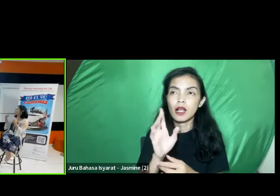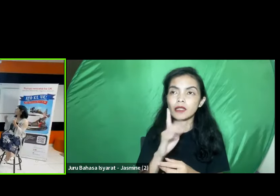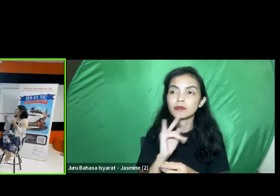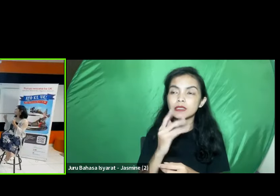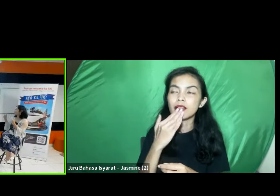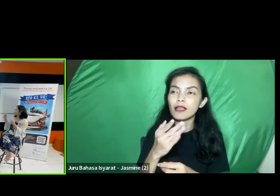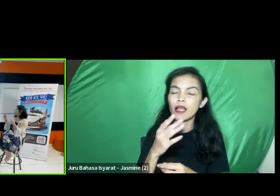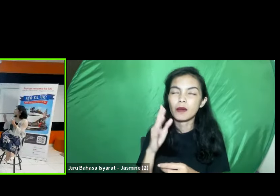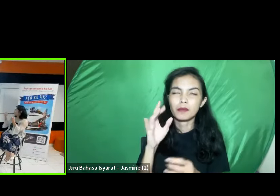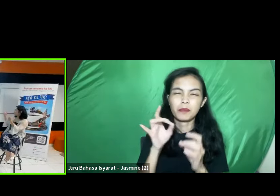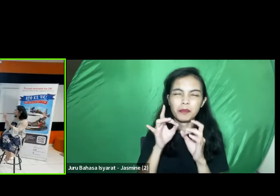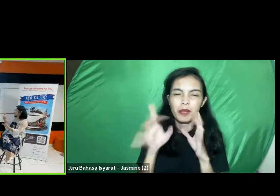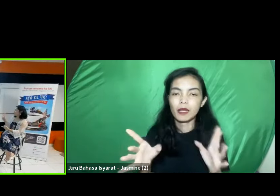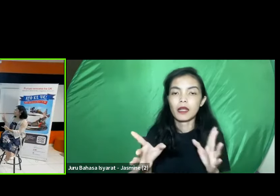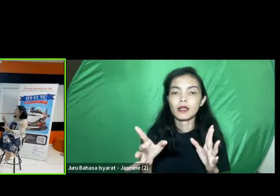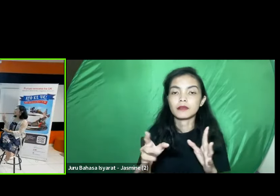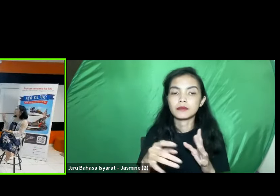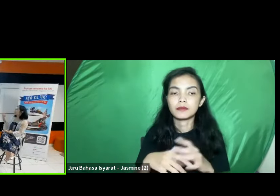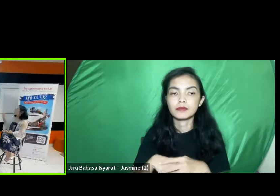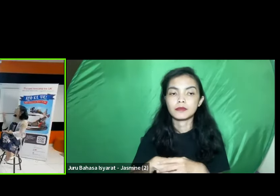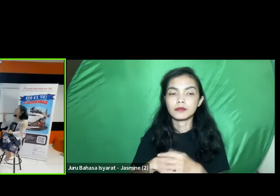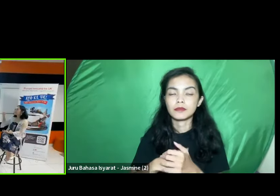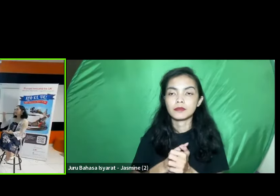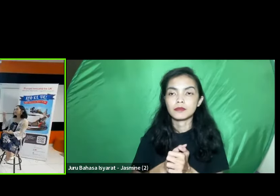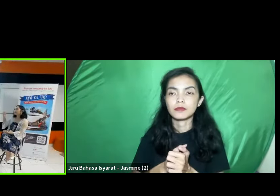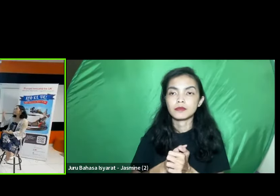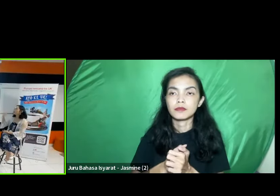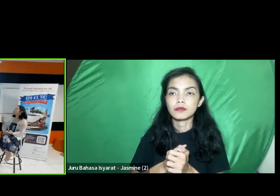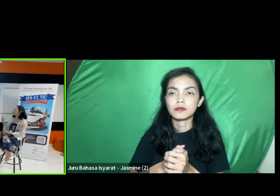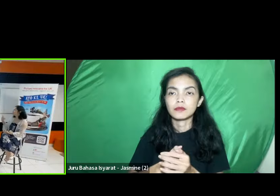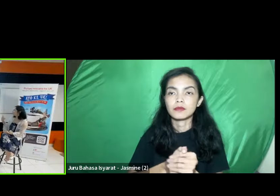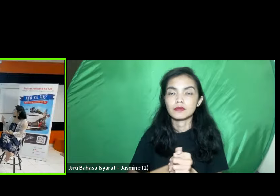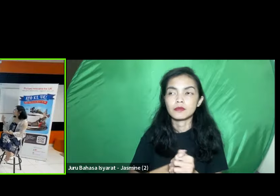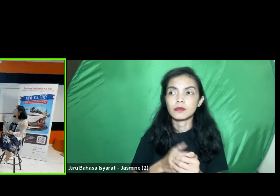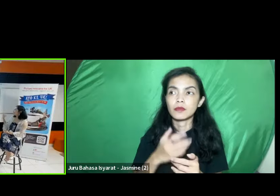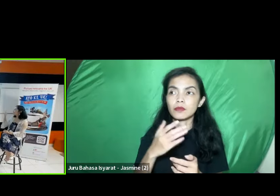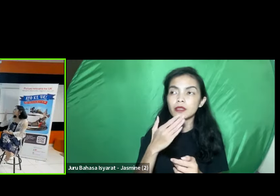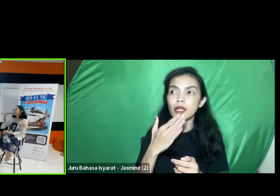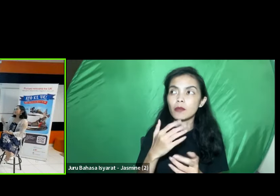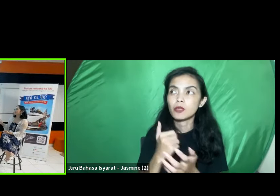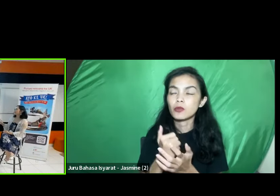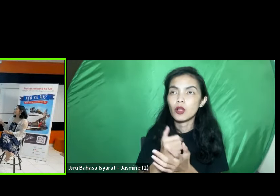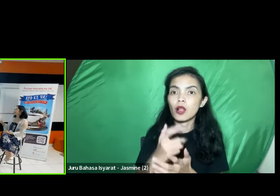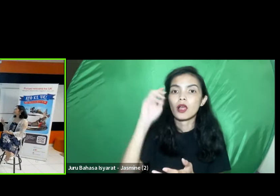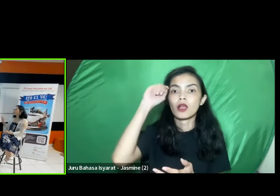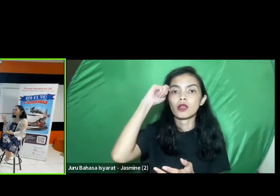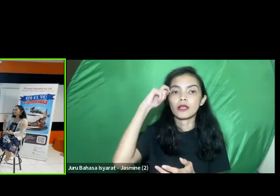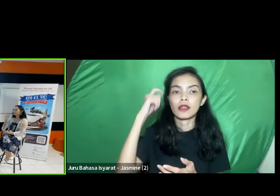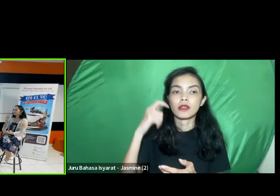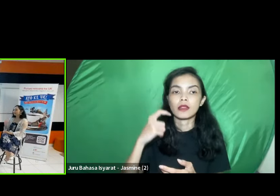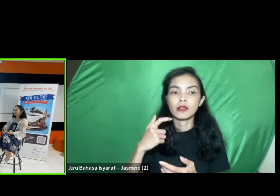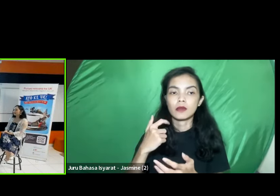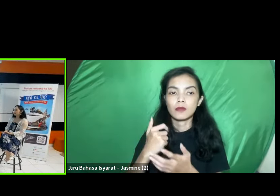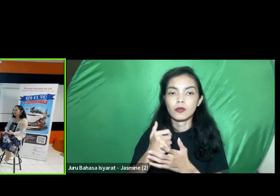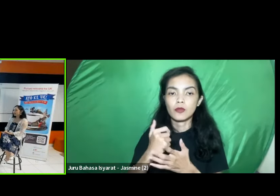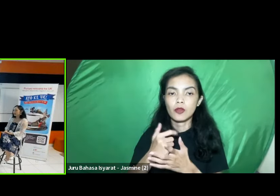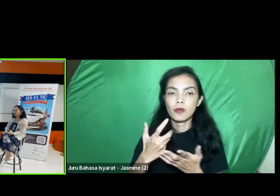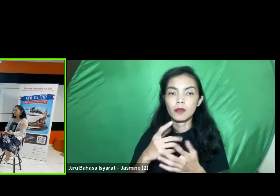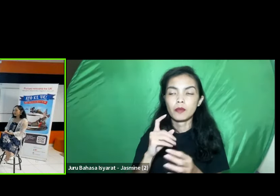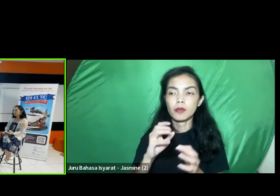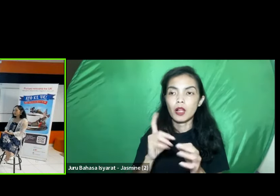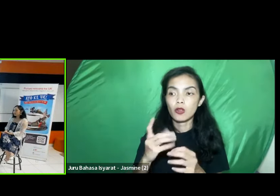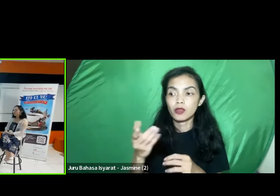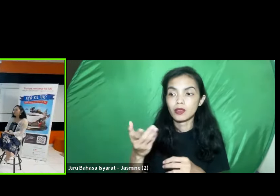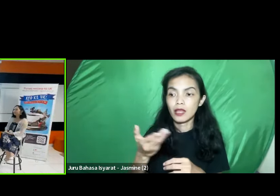yang unik gitu dari dari interview Kakak kayak pertanyaan yang memorable yang kakak tuh masih ingat sampai sekarang yang mungkin waktu ditanya kakak tuh